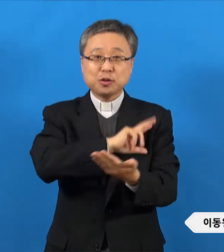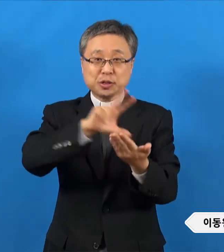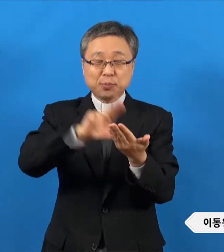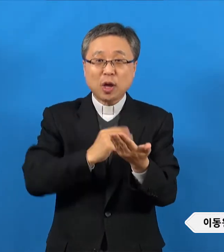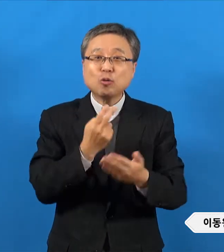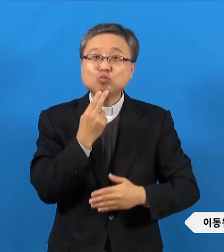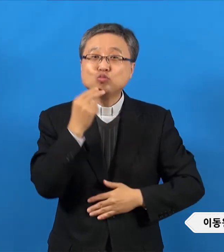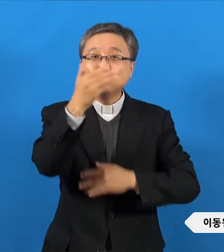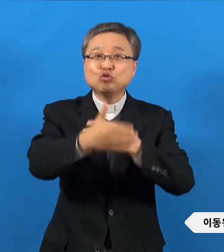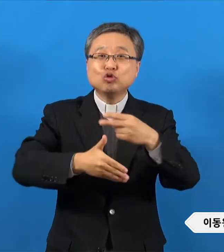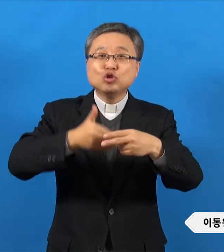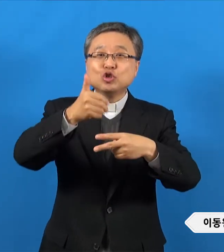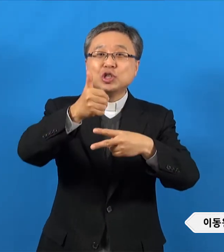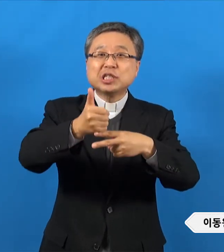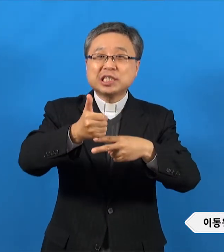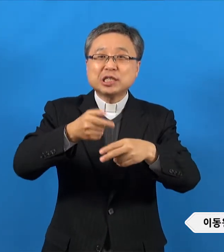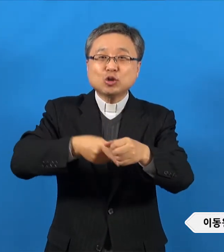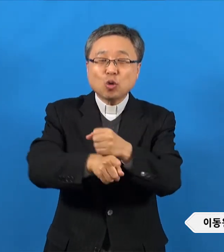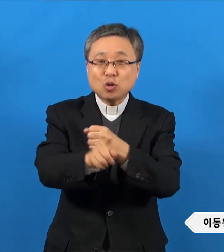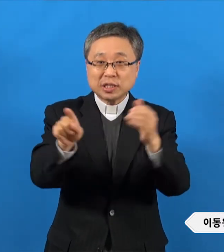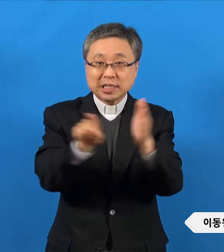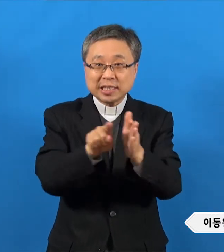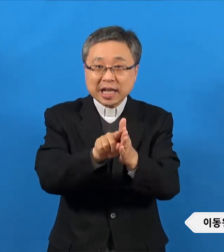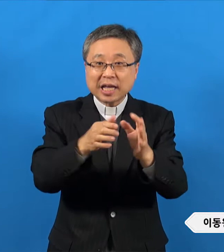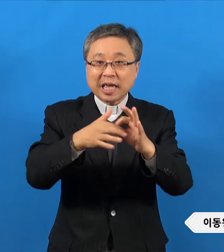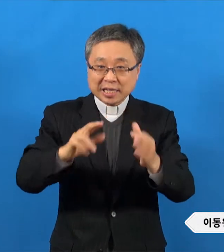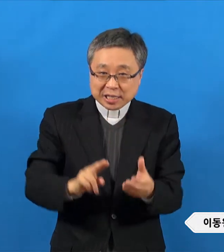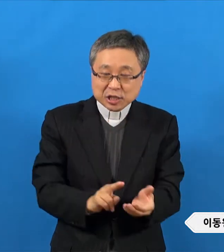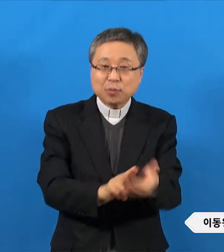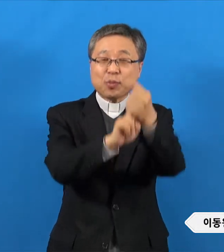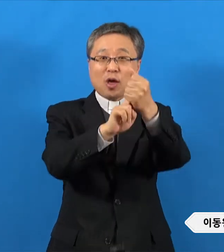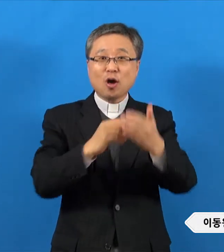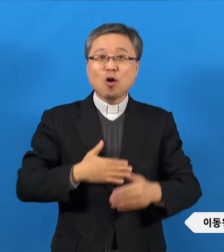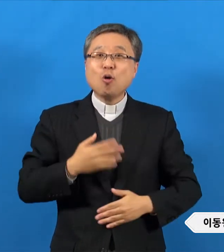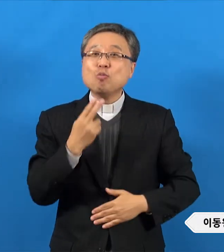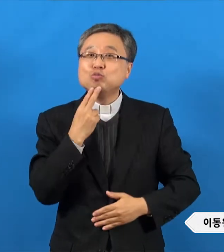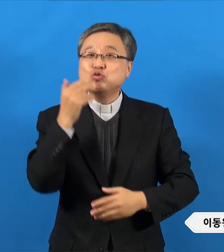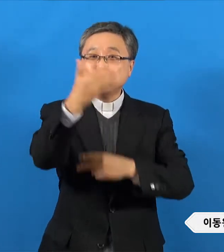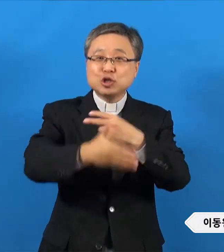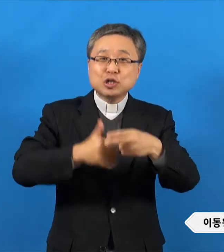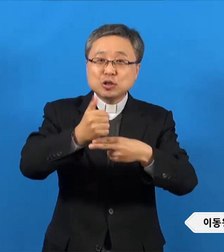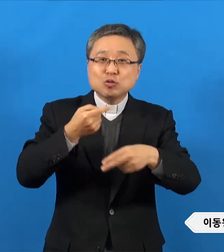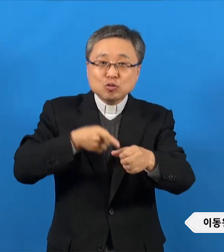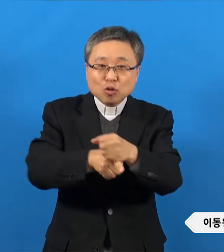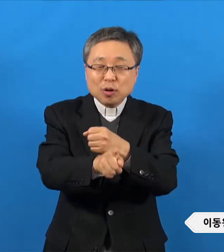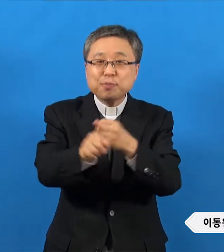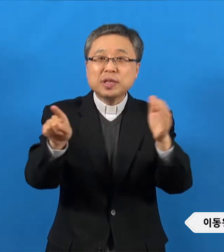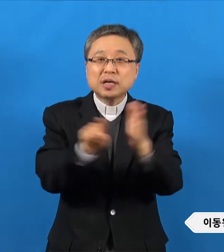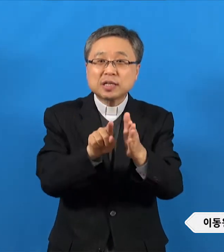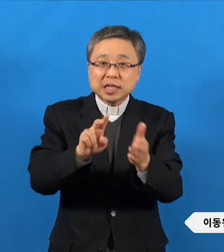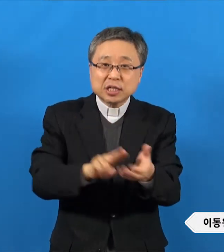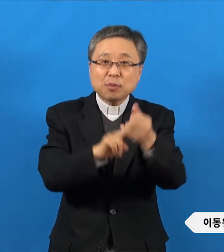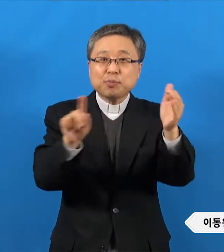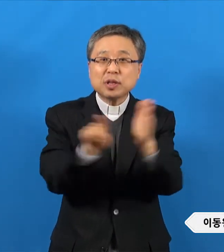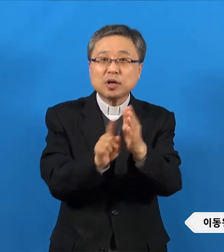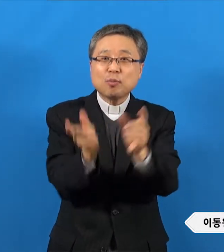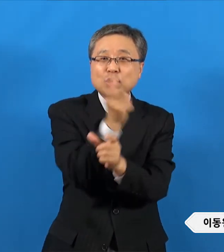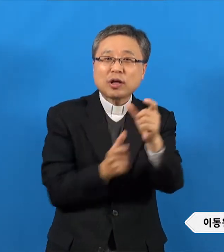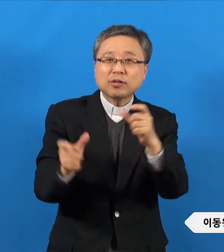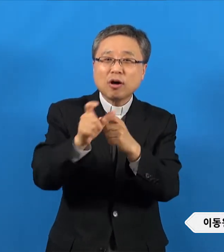무신론 신앙의 기적입니다. 무신론을 믿는 것은 기적을 믿는 것보다 훨씬 더 어렵다. 그런 의미에서 그런